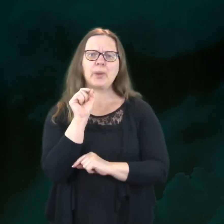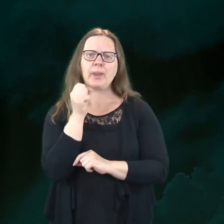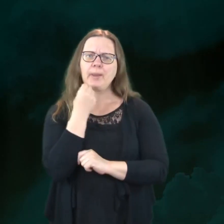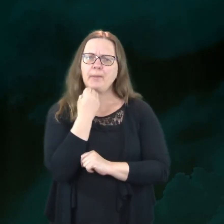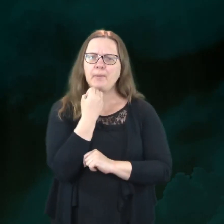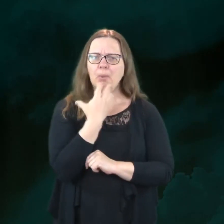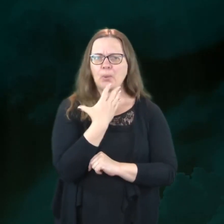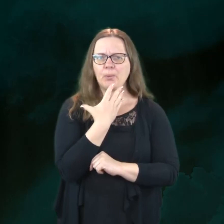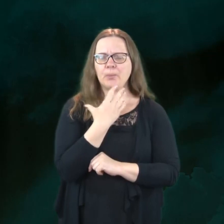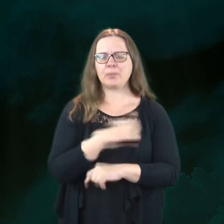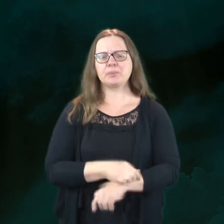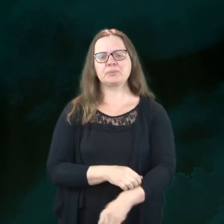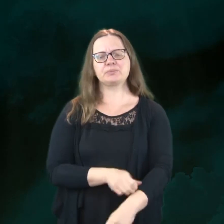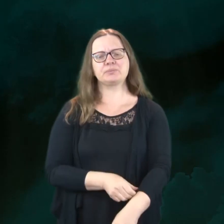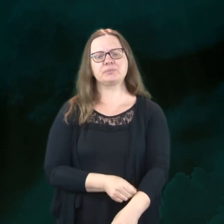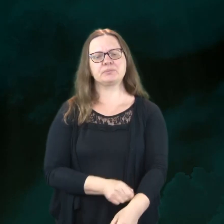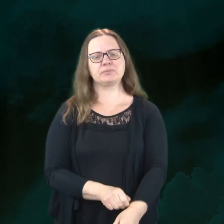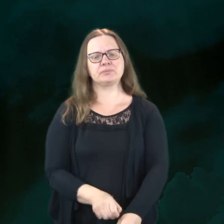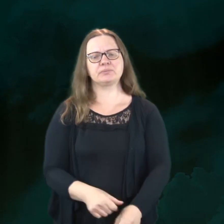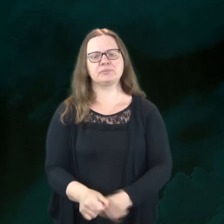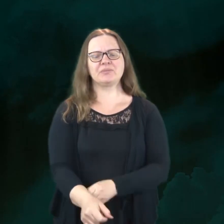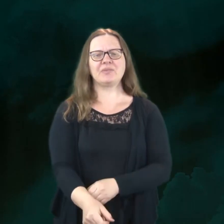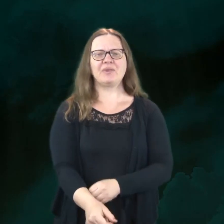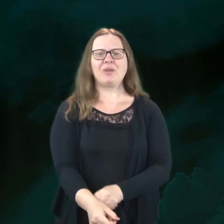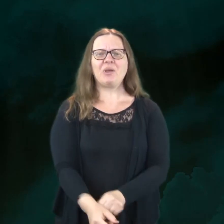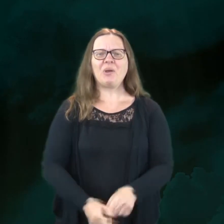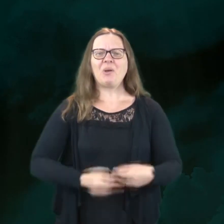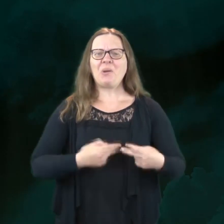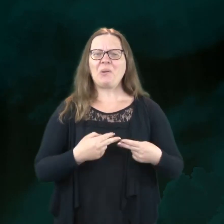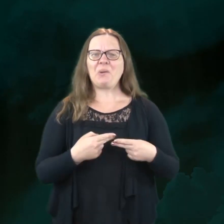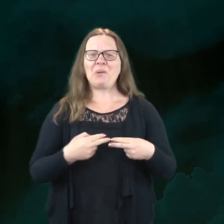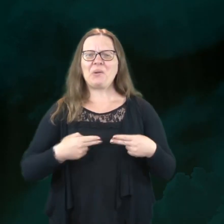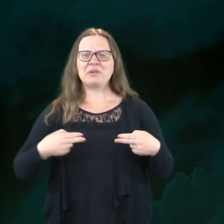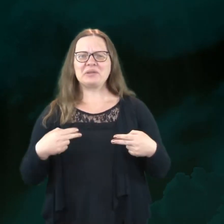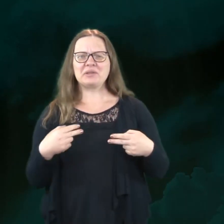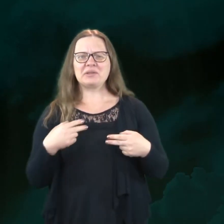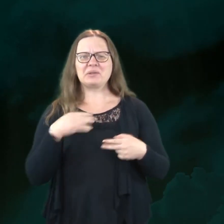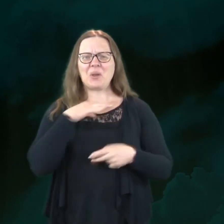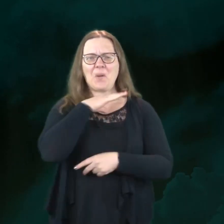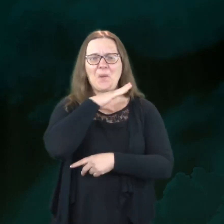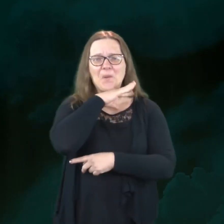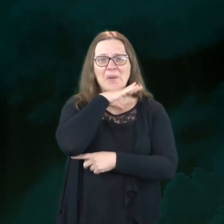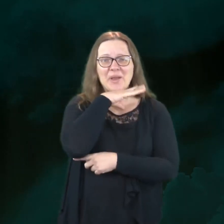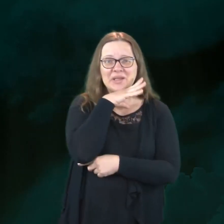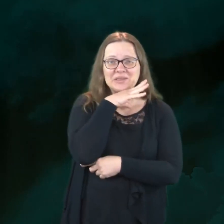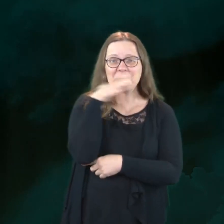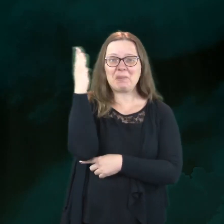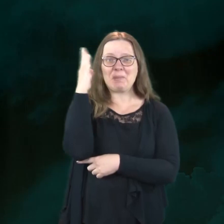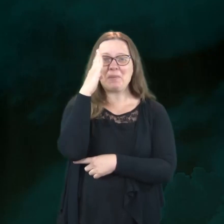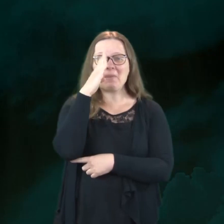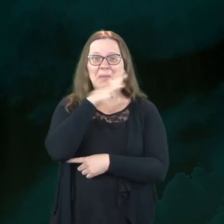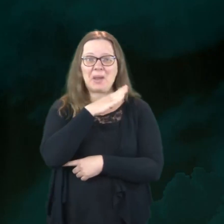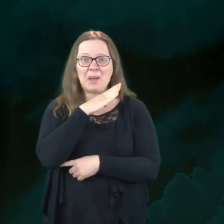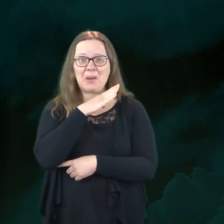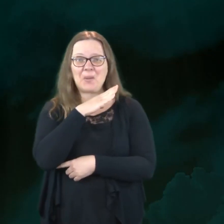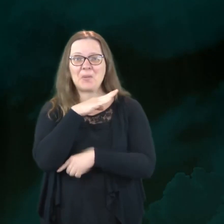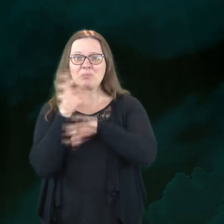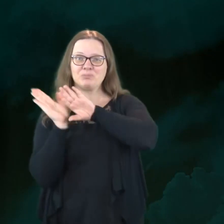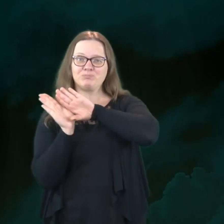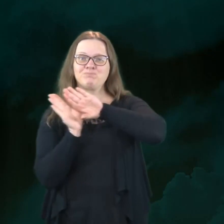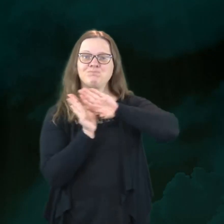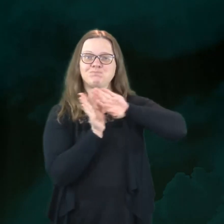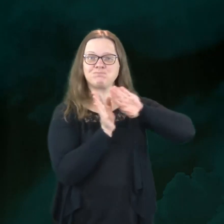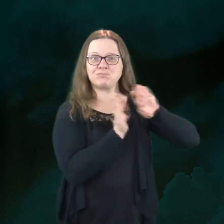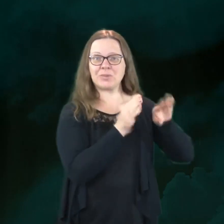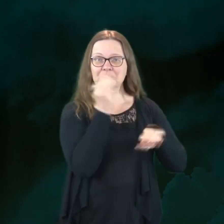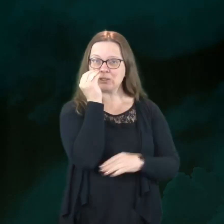Abstende-vos de toda forma de mal, irmãos, até das aparências. Às vezes você não está fazendo nada, mas a sua aparência